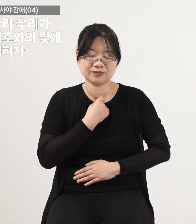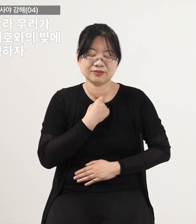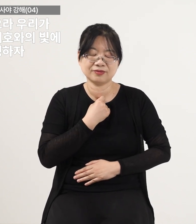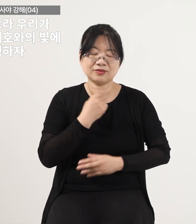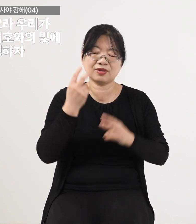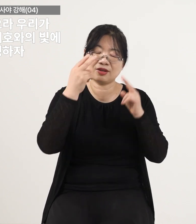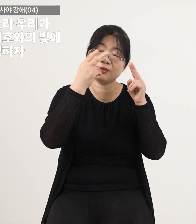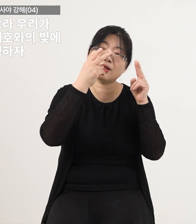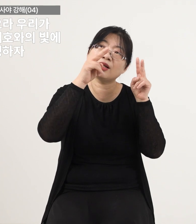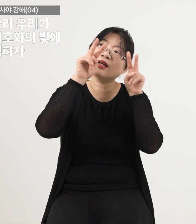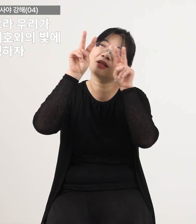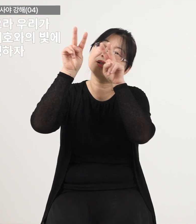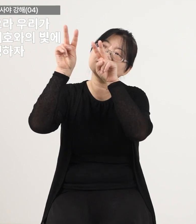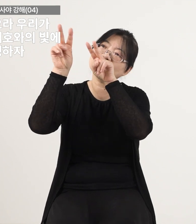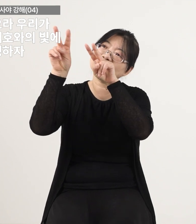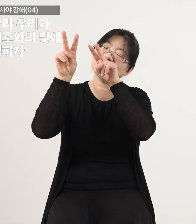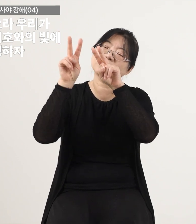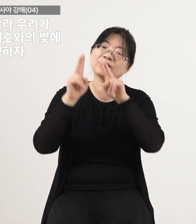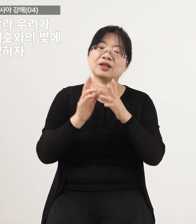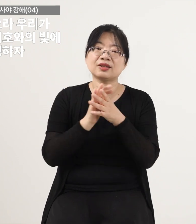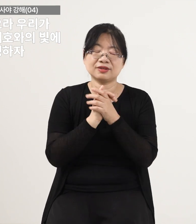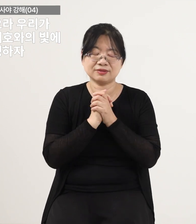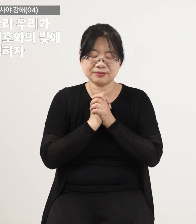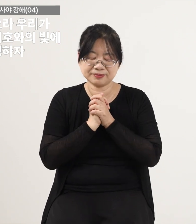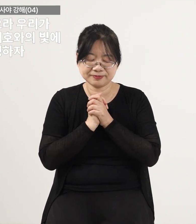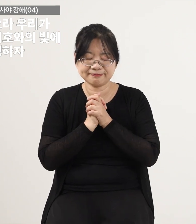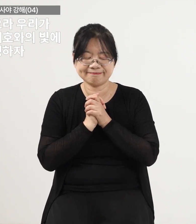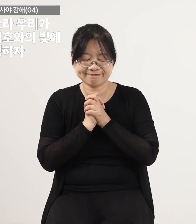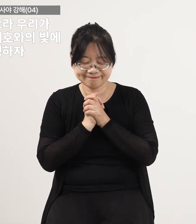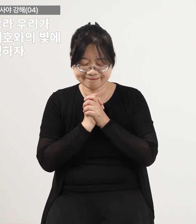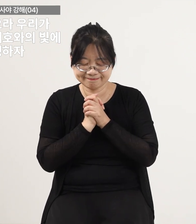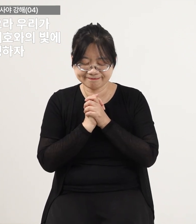원하고 바라고